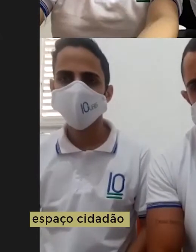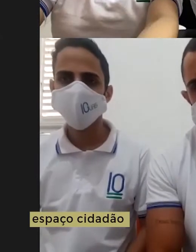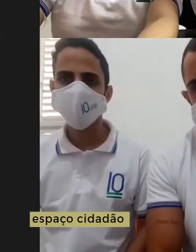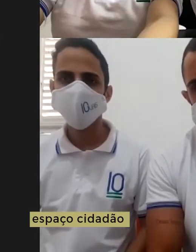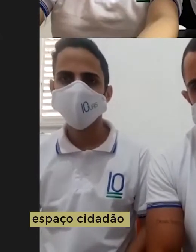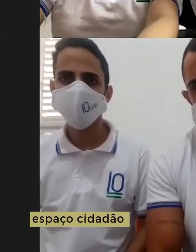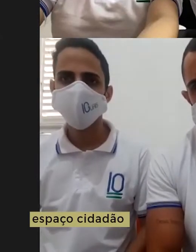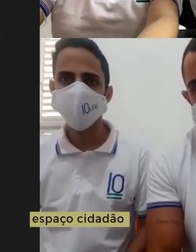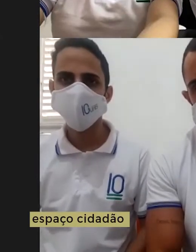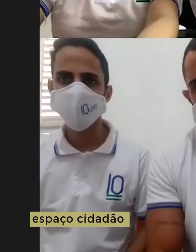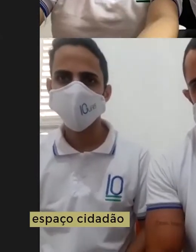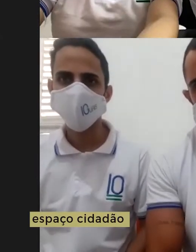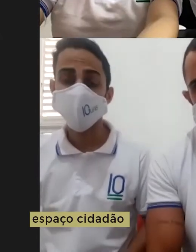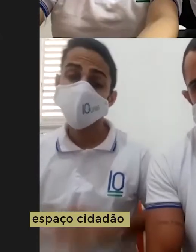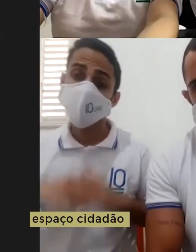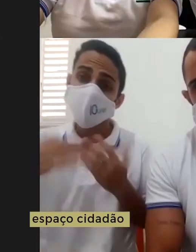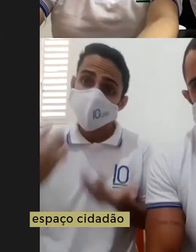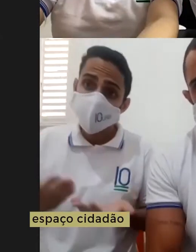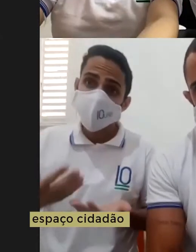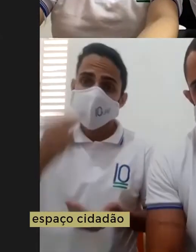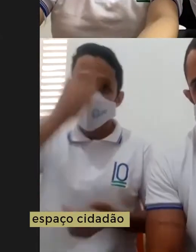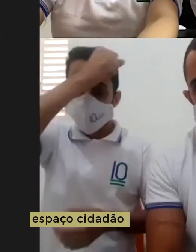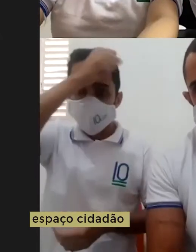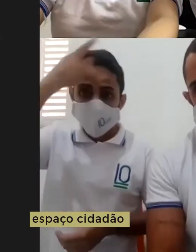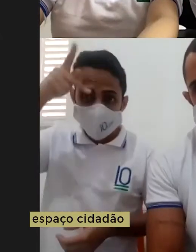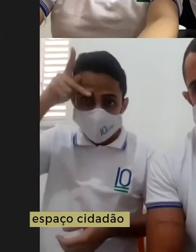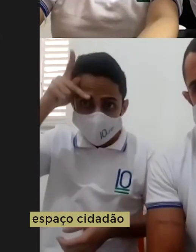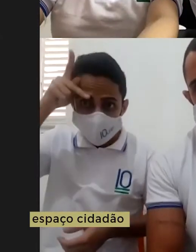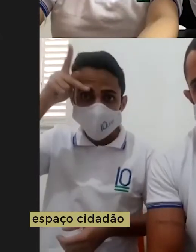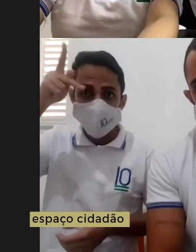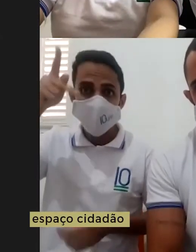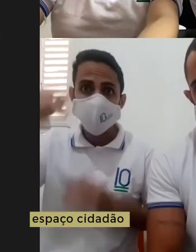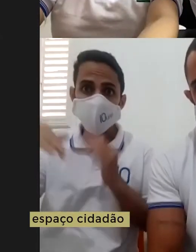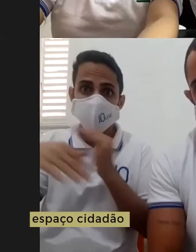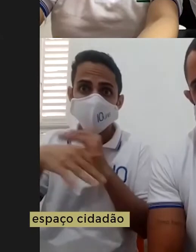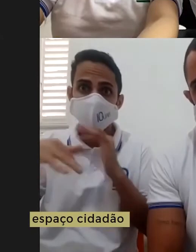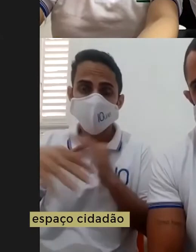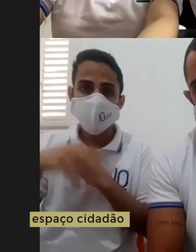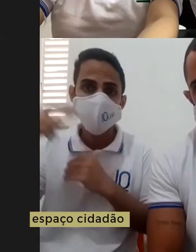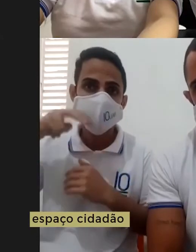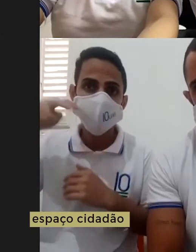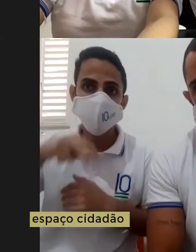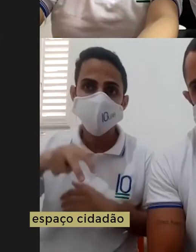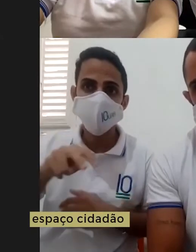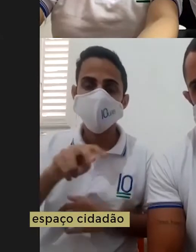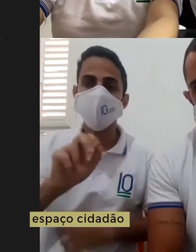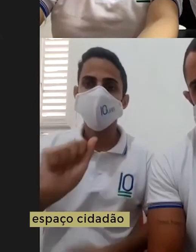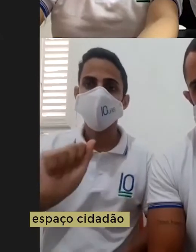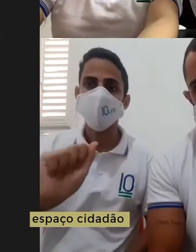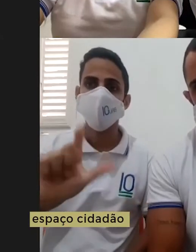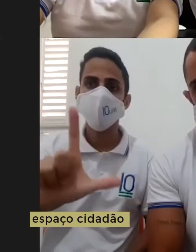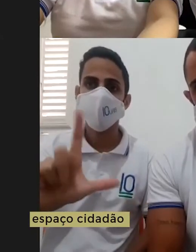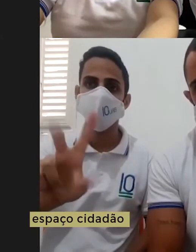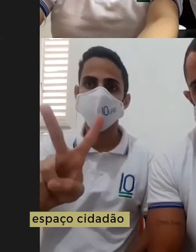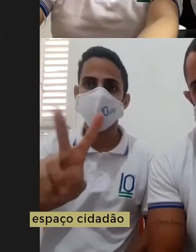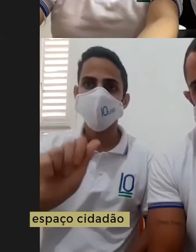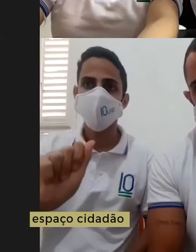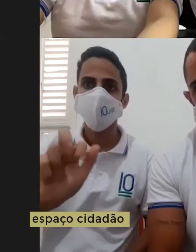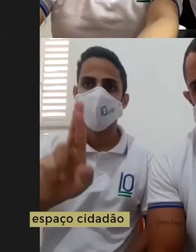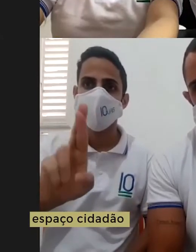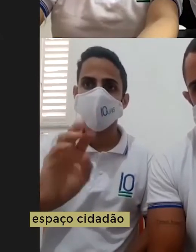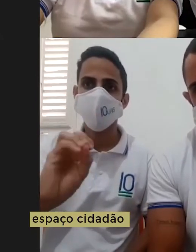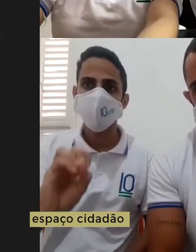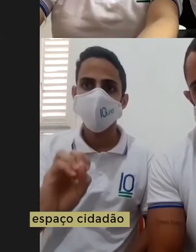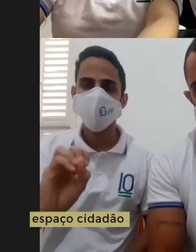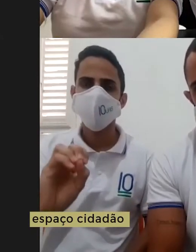próprio prefeito da cidade atual, o prefeito Álvaro Dias. Porque hoje, por exemplo, um cadeirante, uma pessoa portadora de